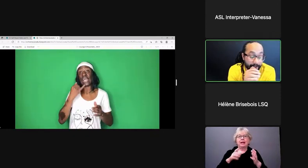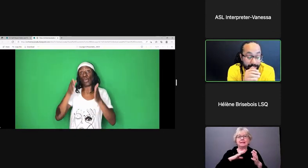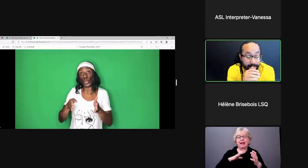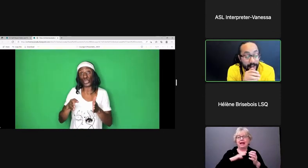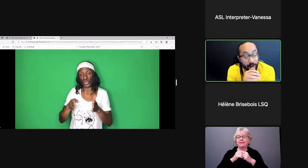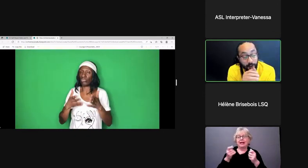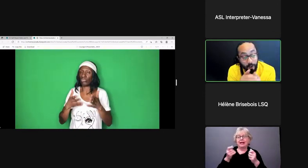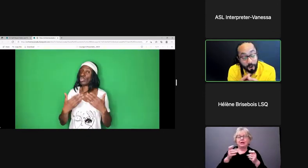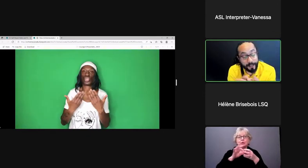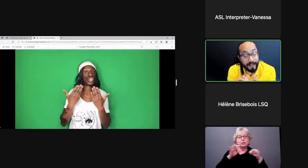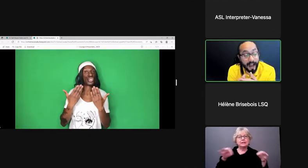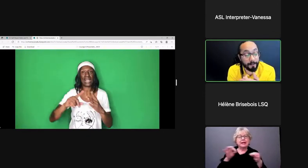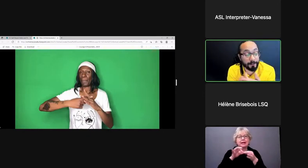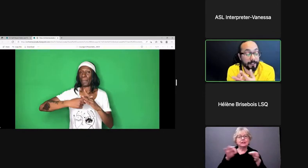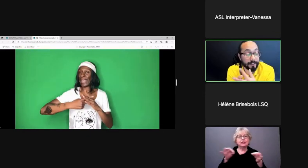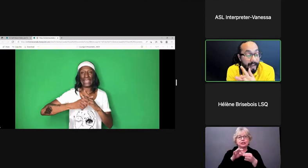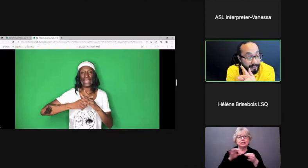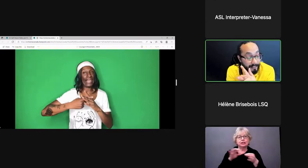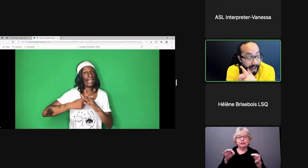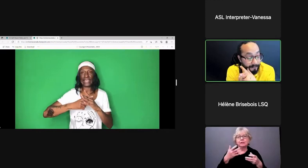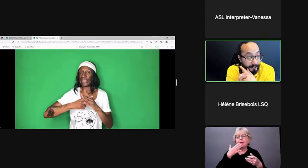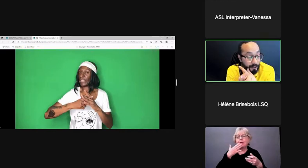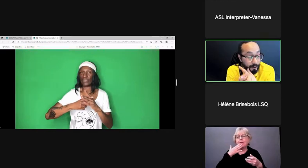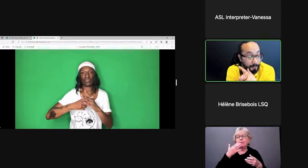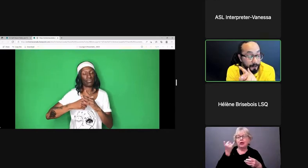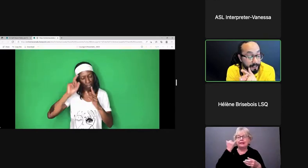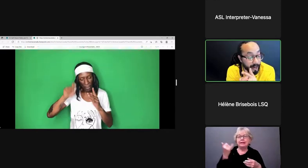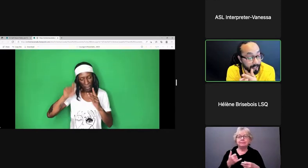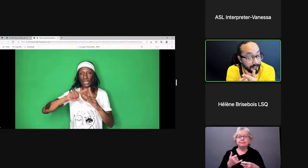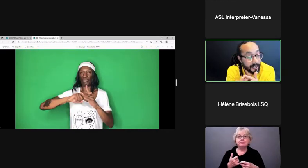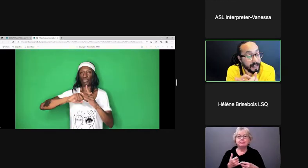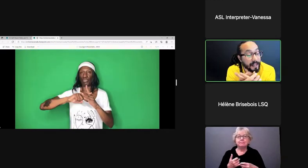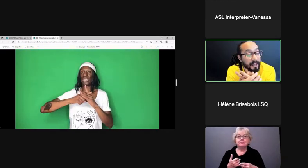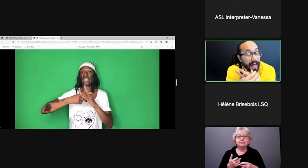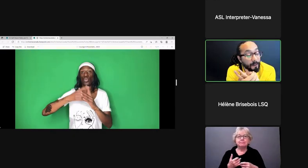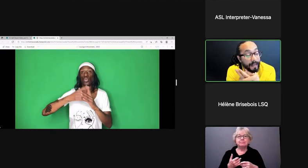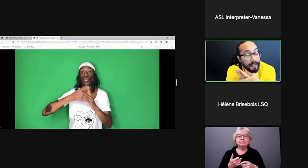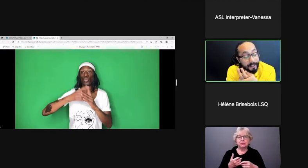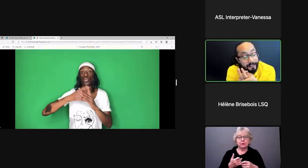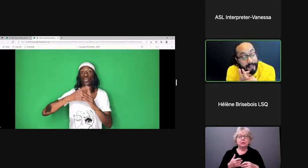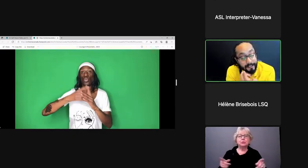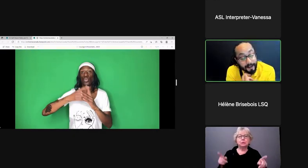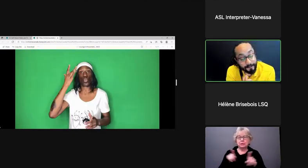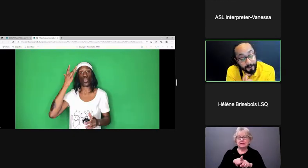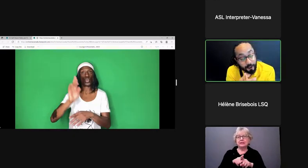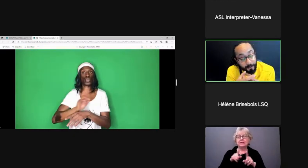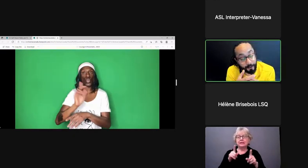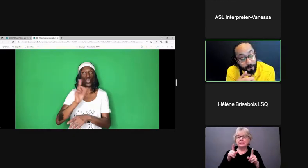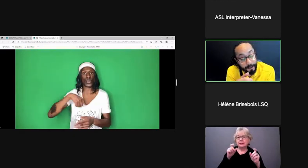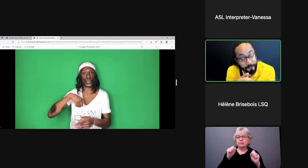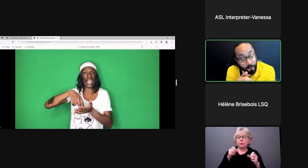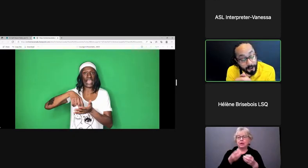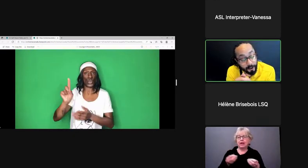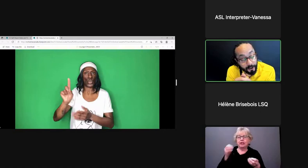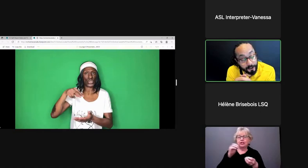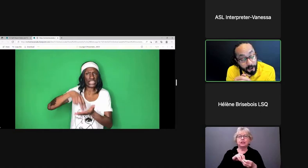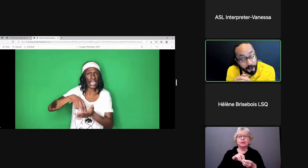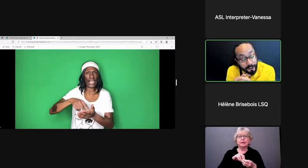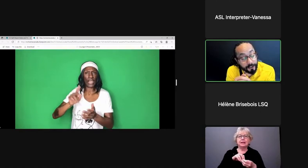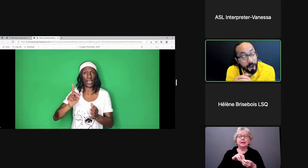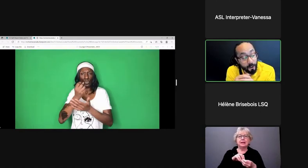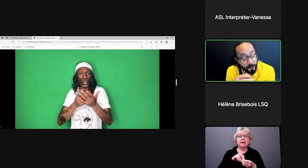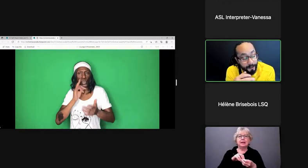c'est une très bonne idée. Et on pourrait même rajouter à l'enregistrement et